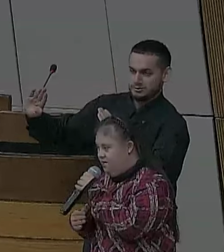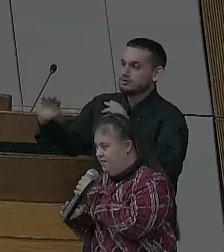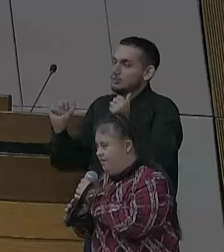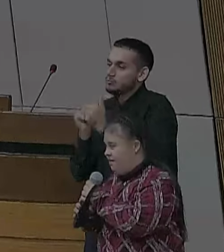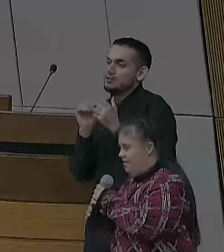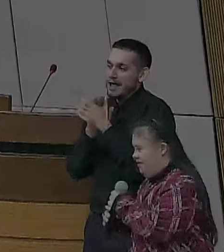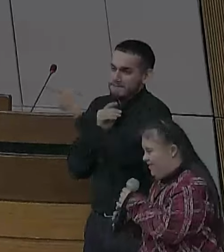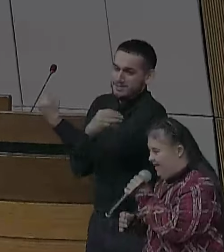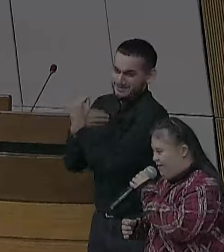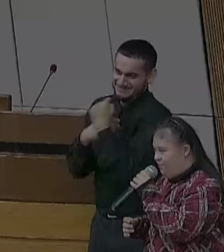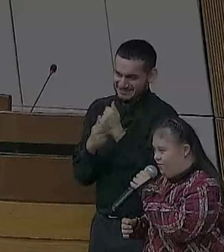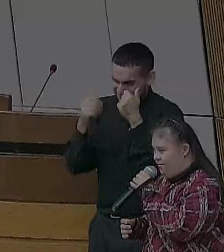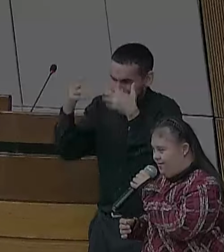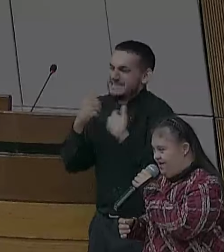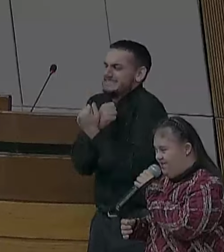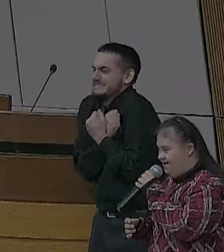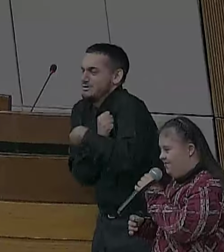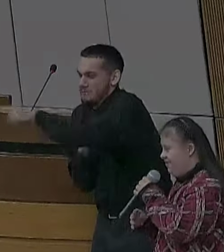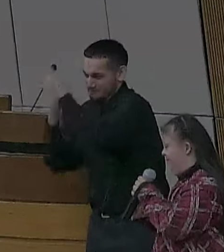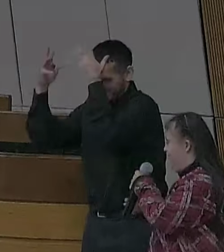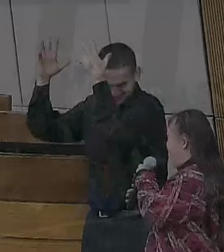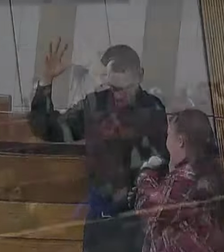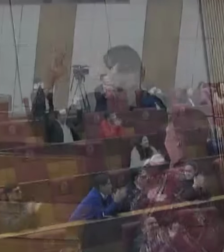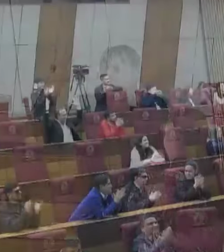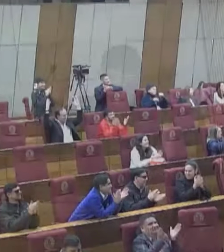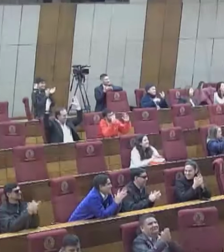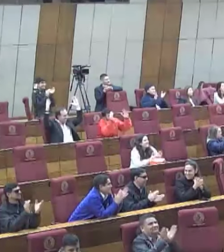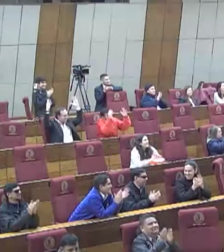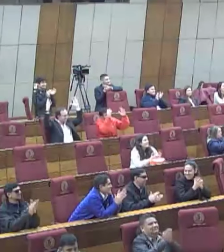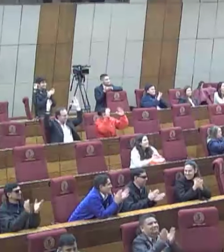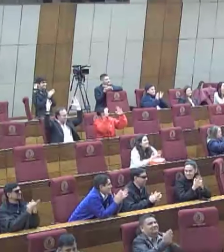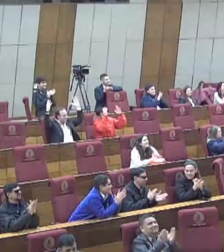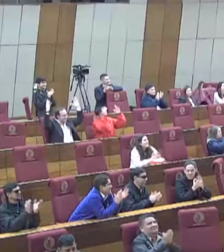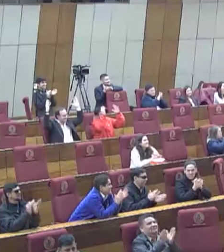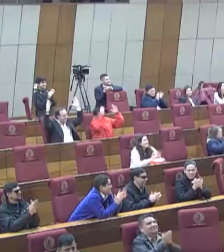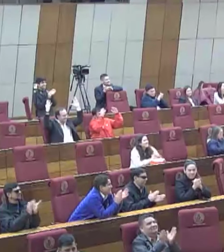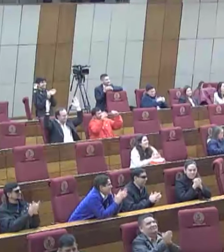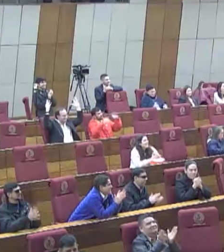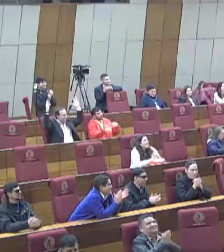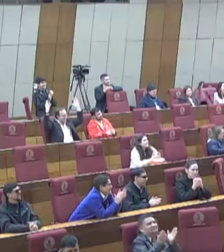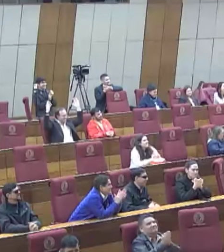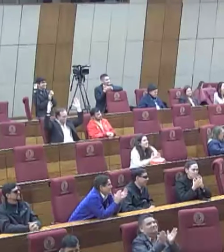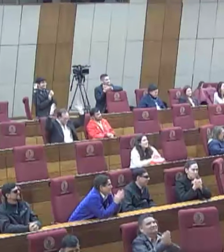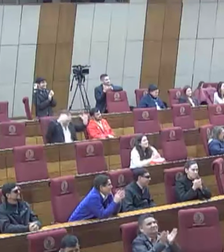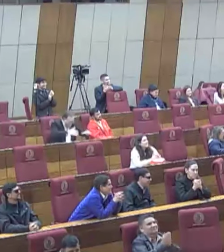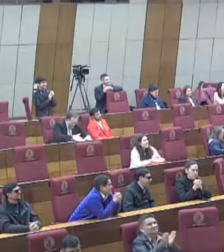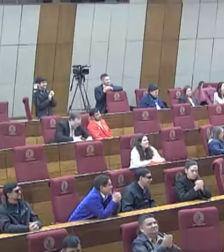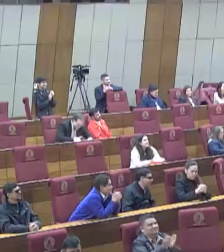Martínez. Te quiero mucho, César. Ahora le voy a enseñar.